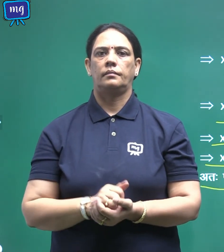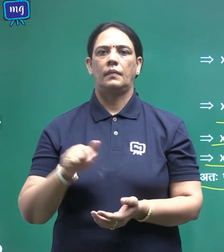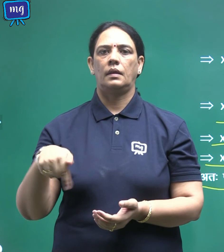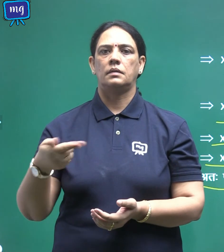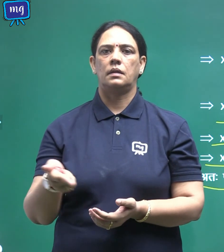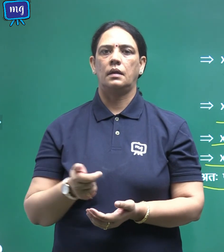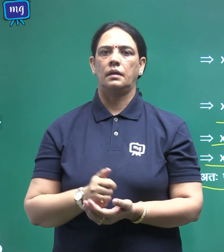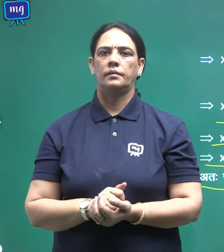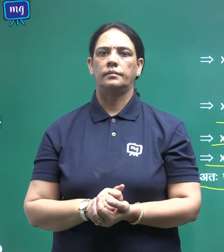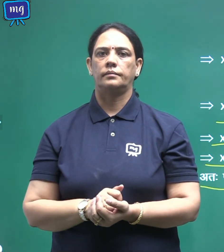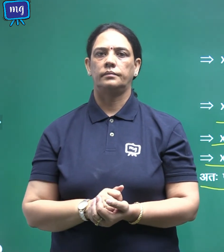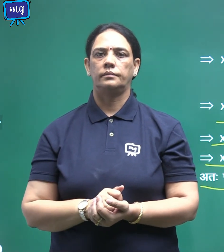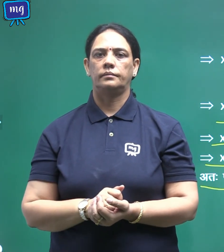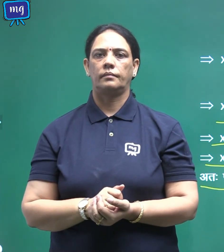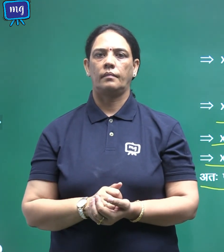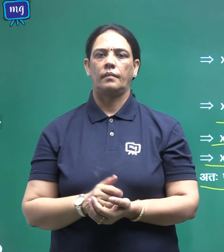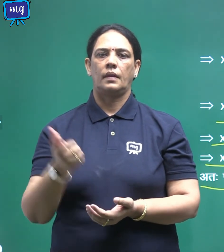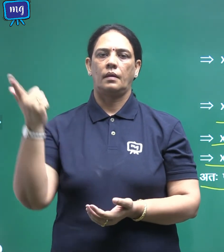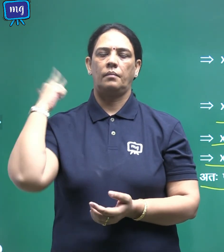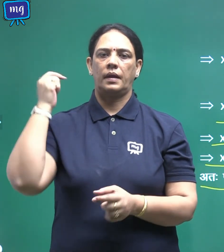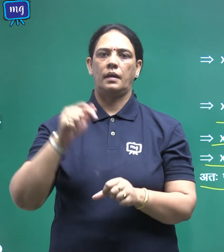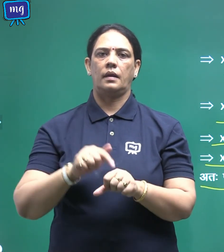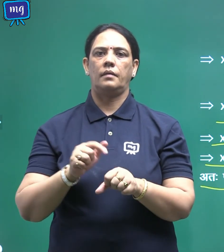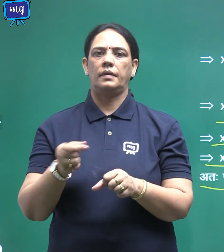अतः पूर्व का वेतन